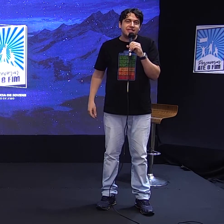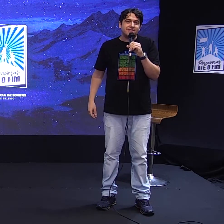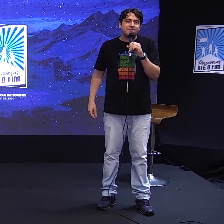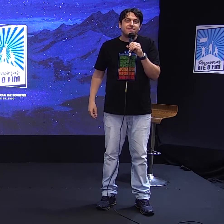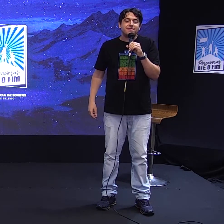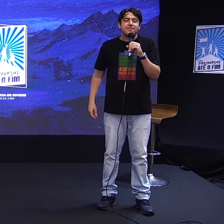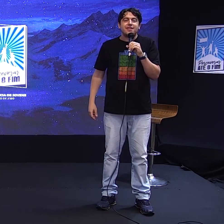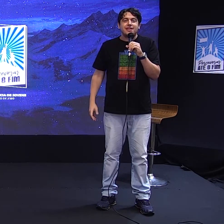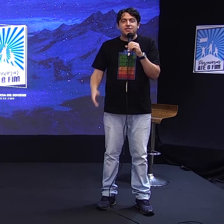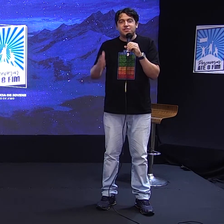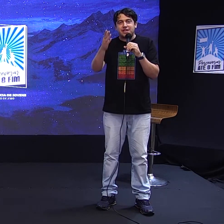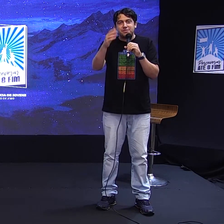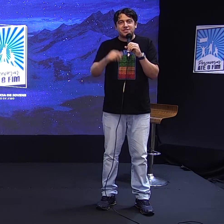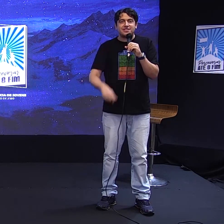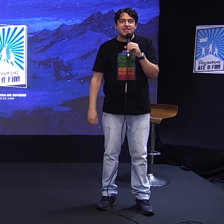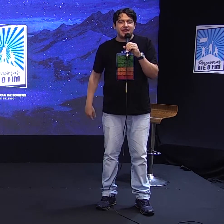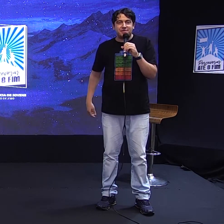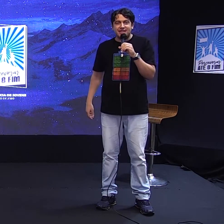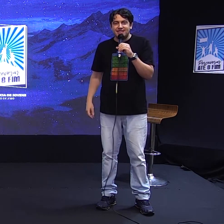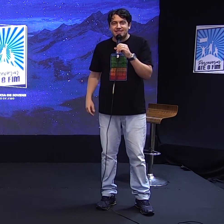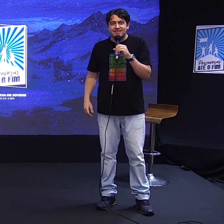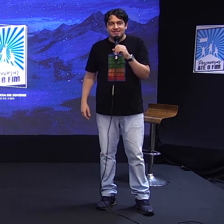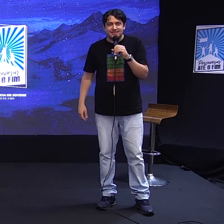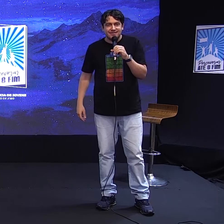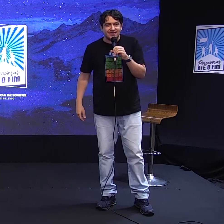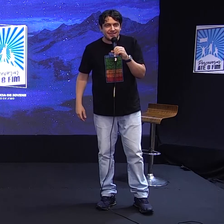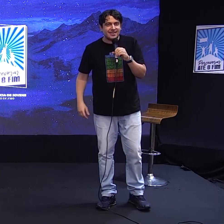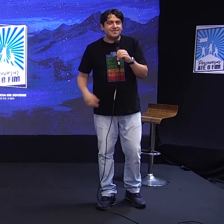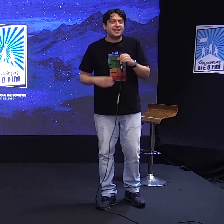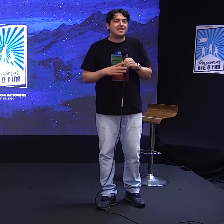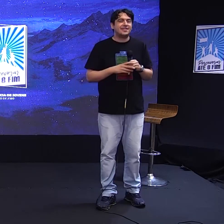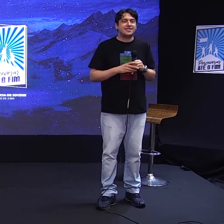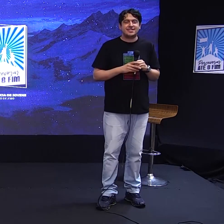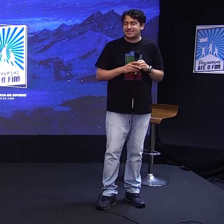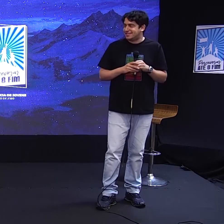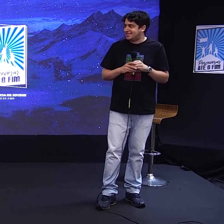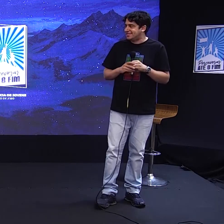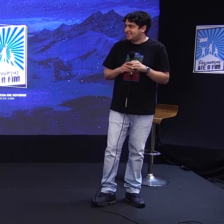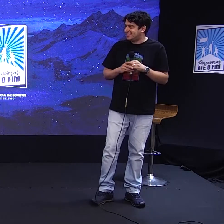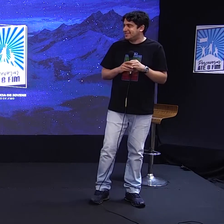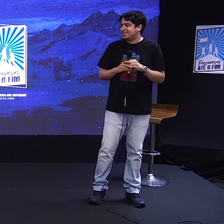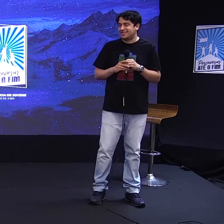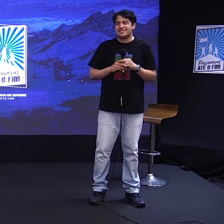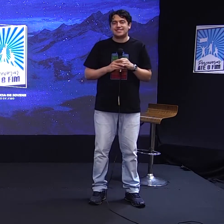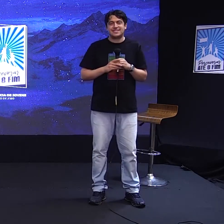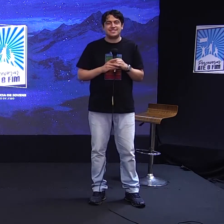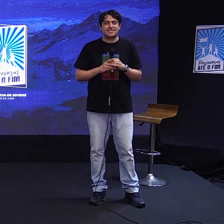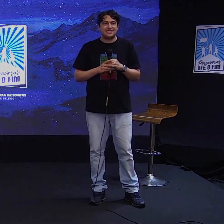vida. Nos vemos amanhã. Boa noite a todos.